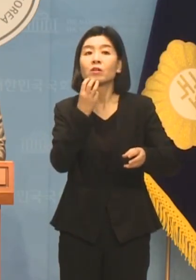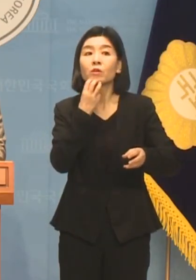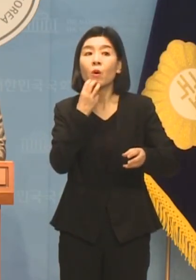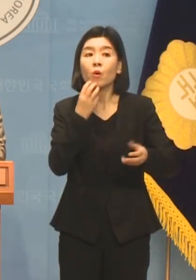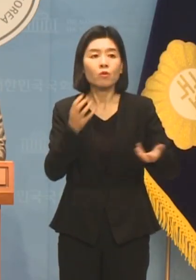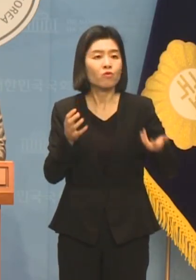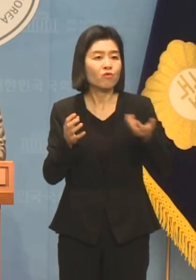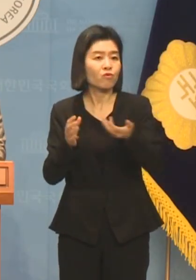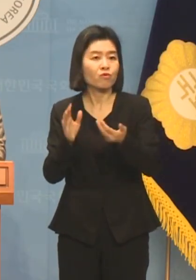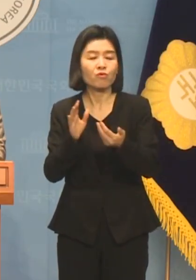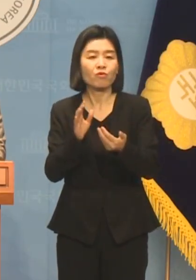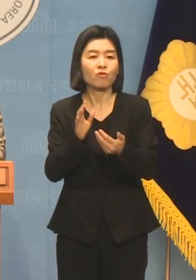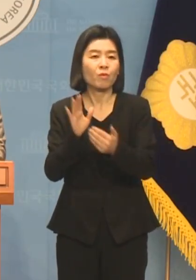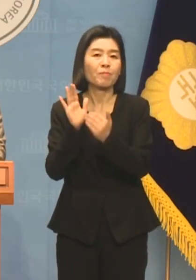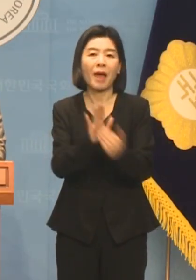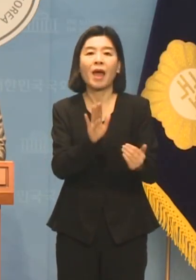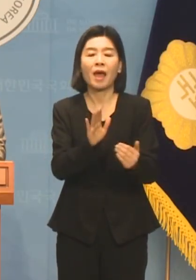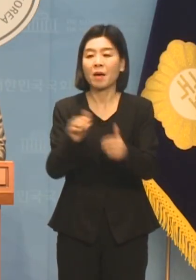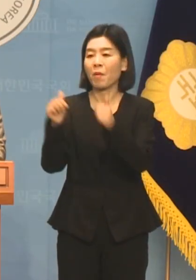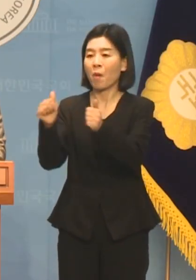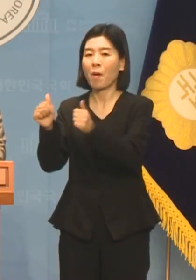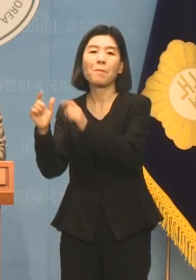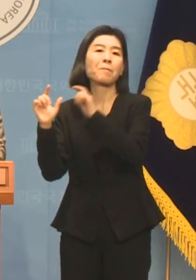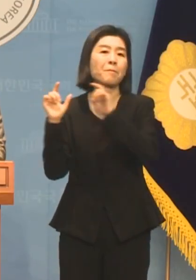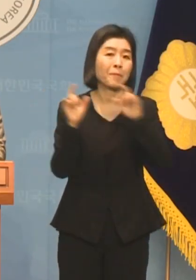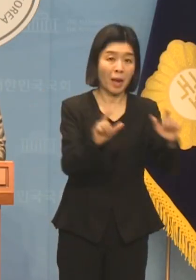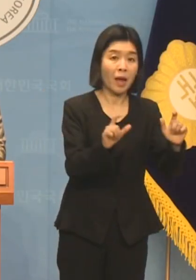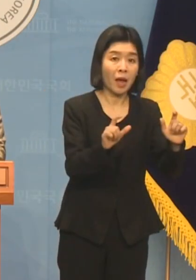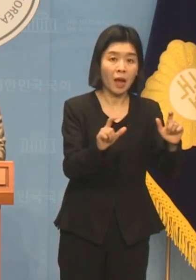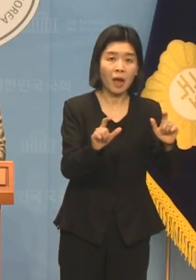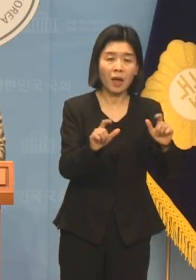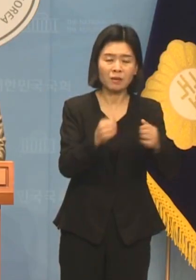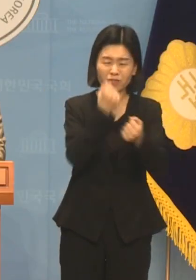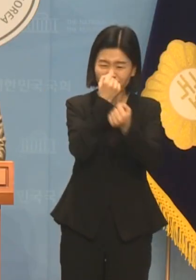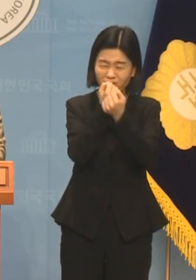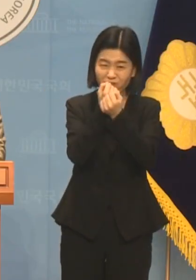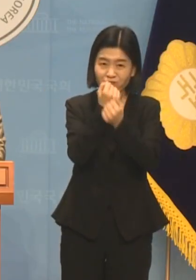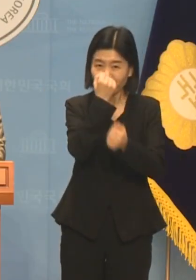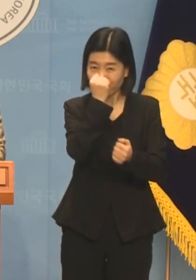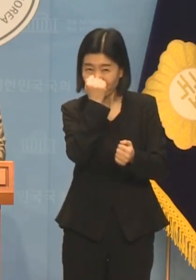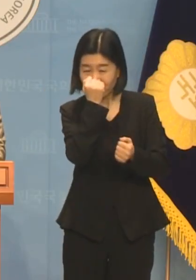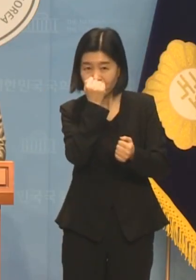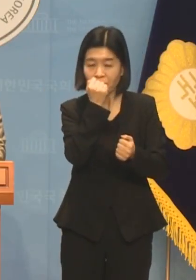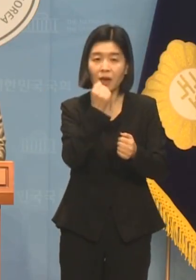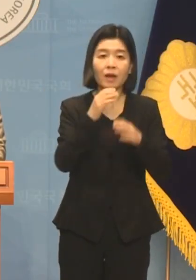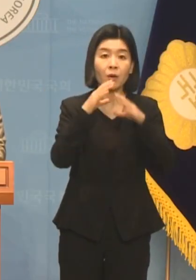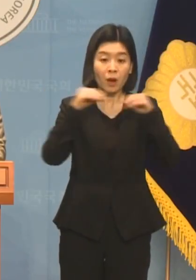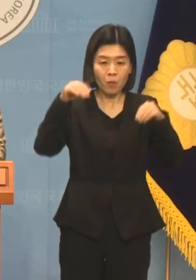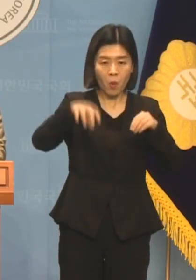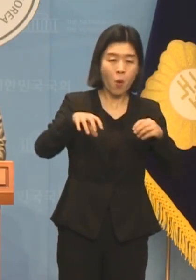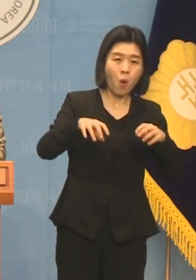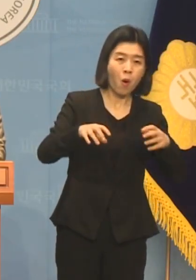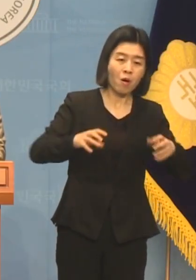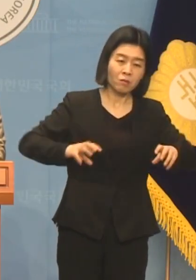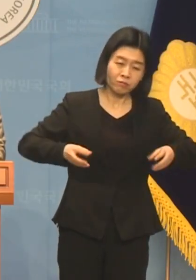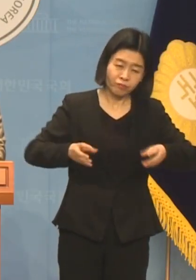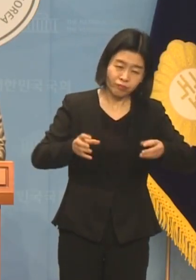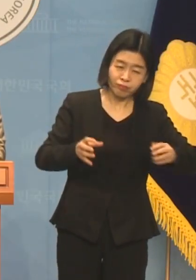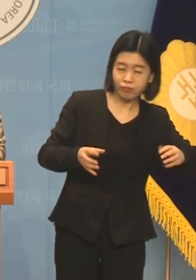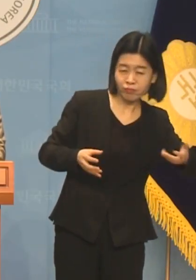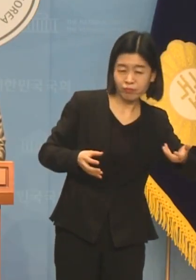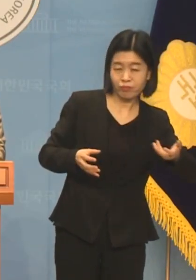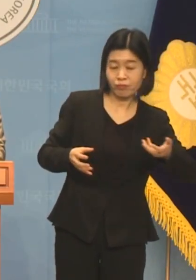불구하고 막무가내로 광화문에서 기습적으로 트랙터를 진입시키려다 정당한 법 집행을